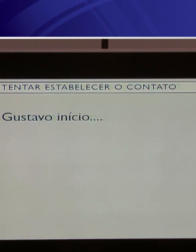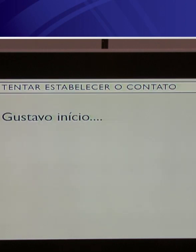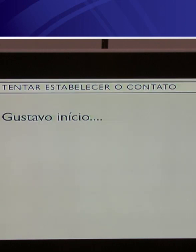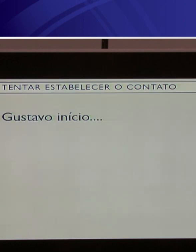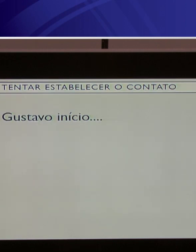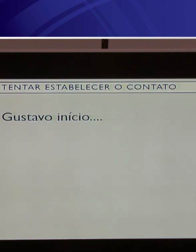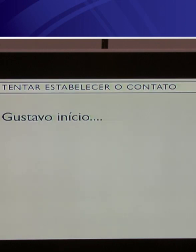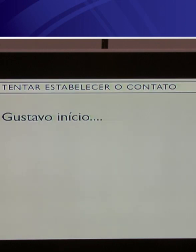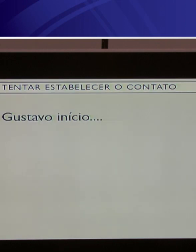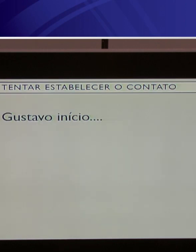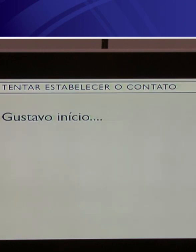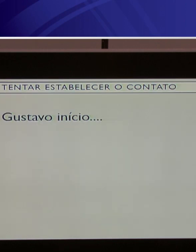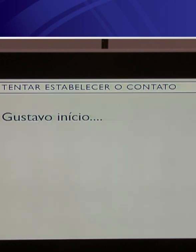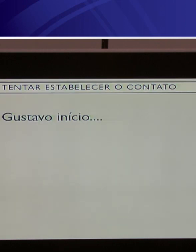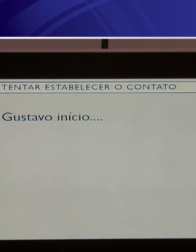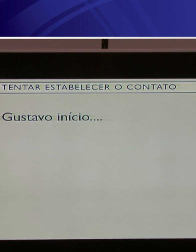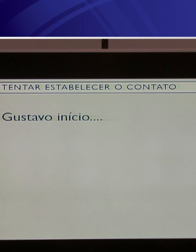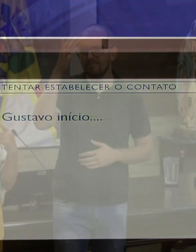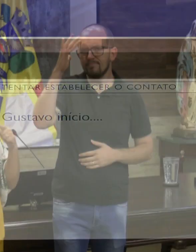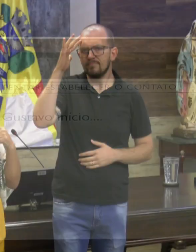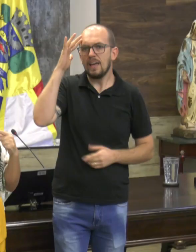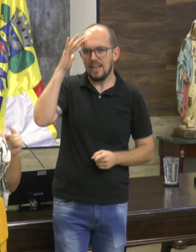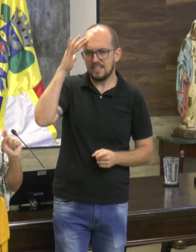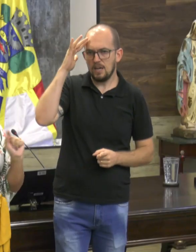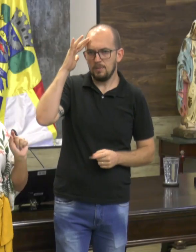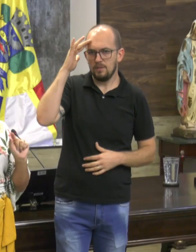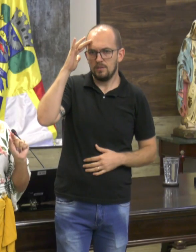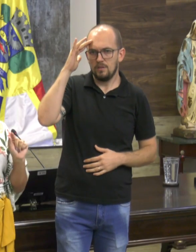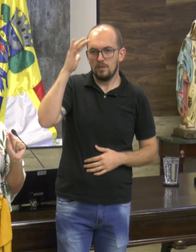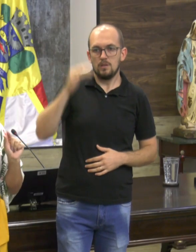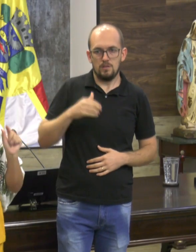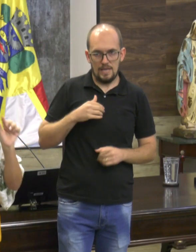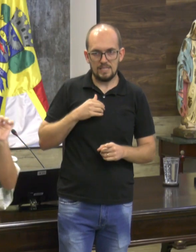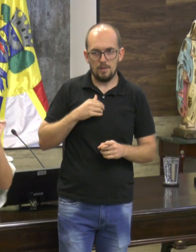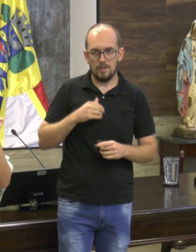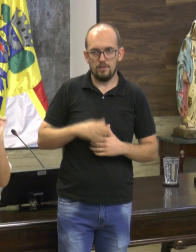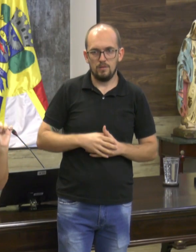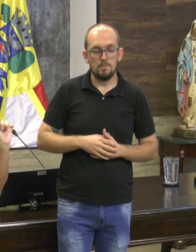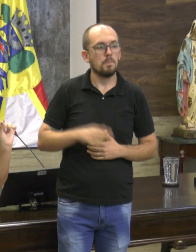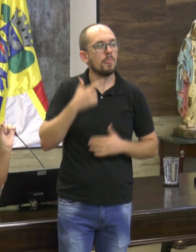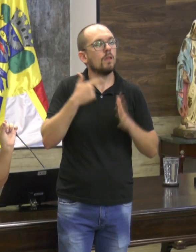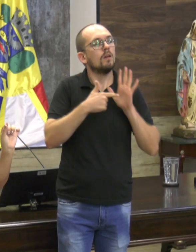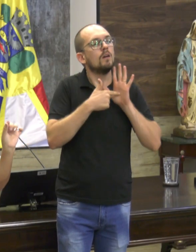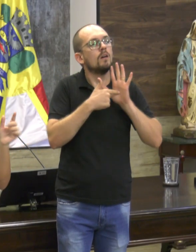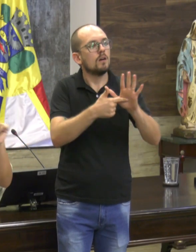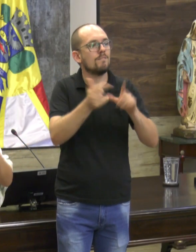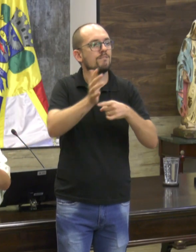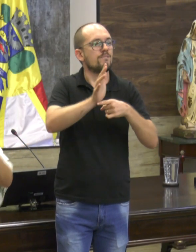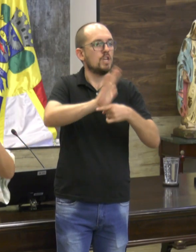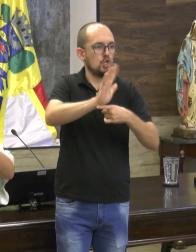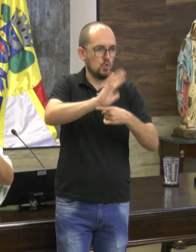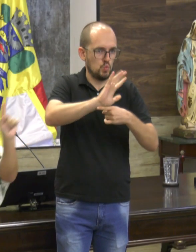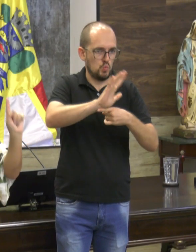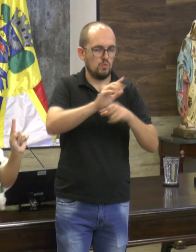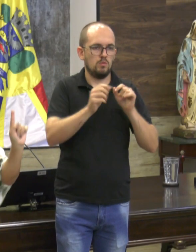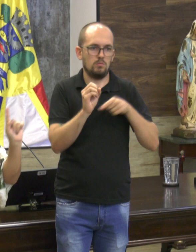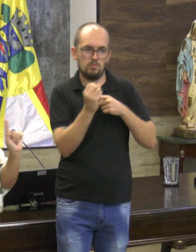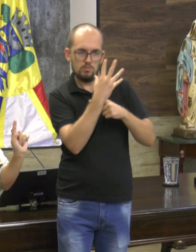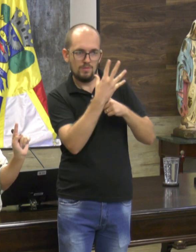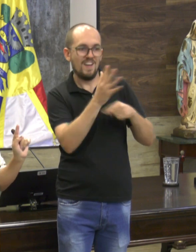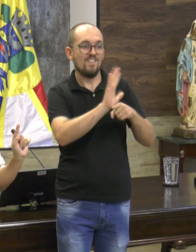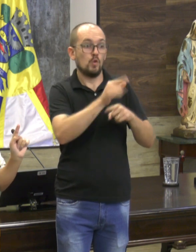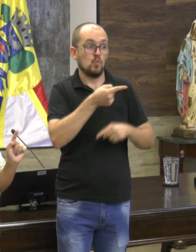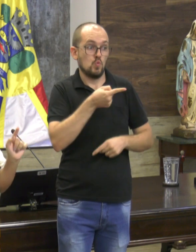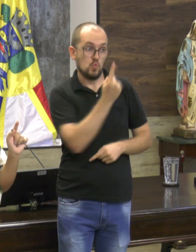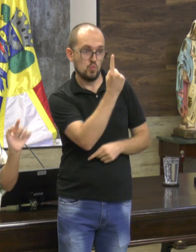com o Gustavo. Nós vamos passar alguns vídeos, tá? São vídeos bem curtinhos. A gente vai preparar aqui o vídeo 1 para mostrar